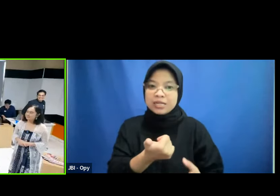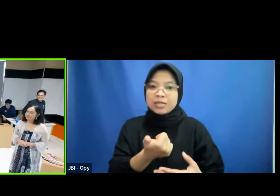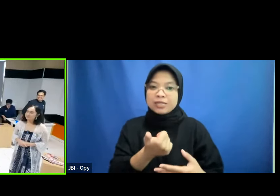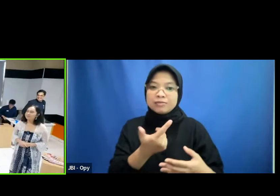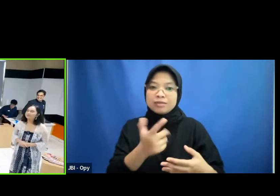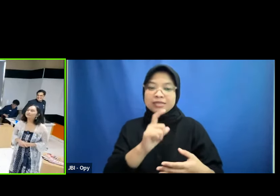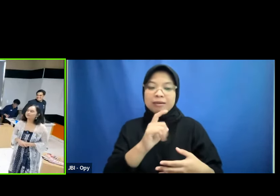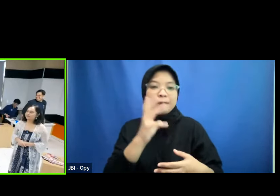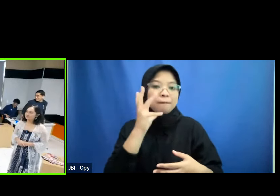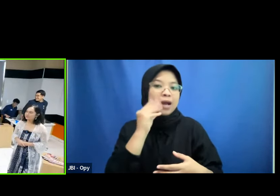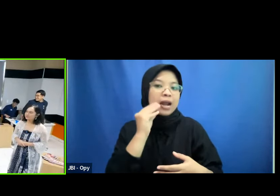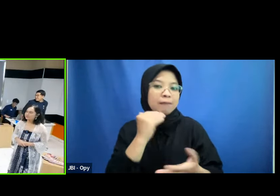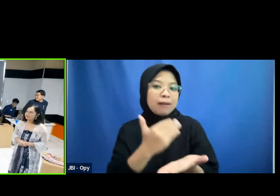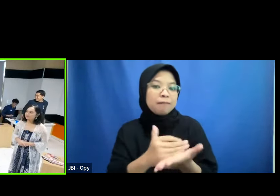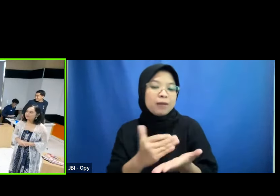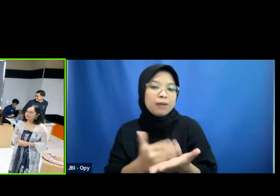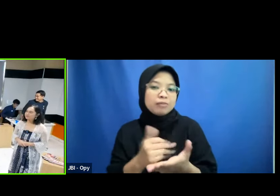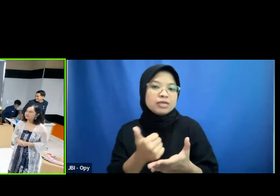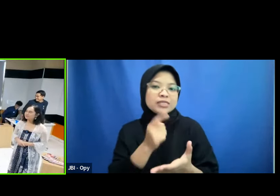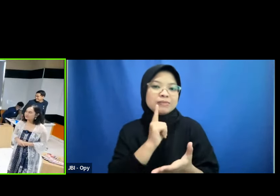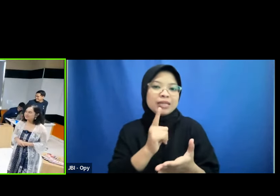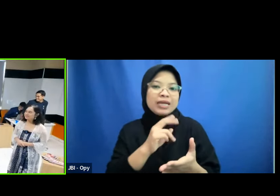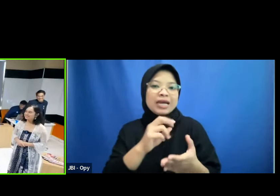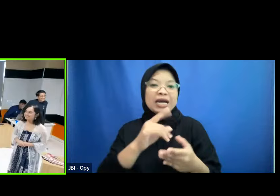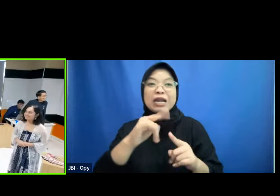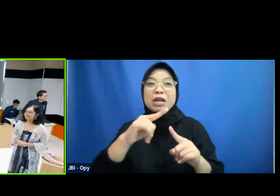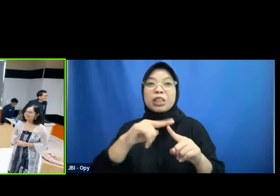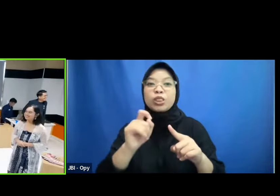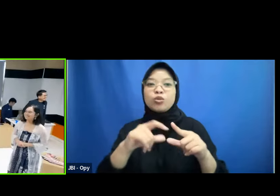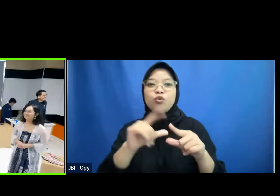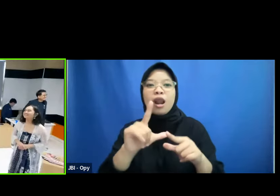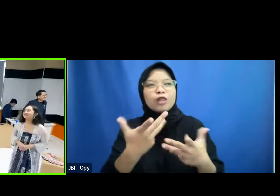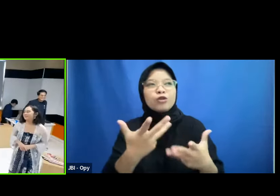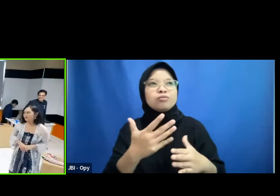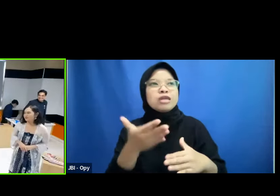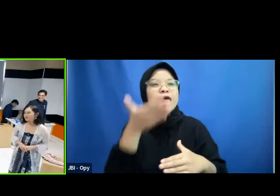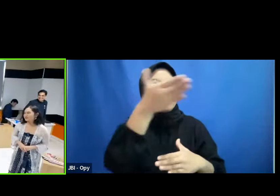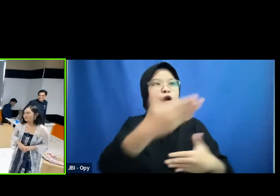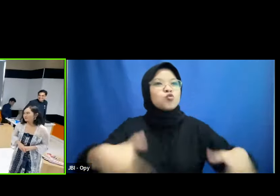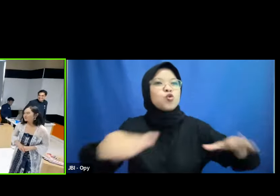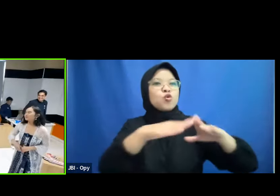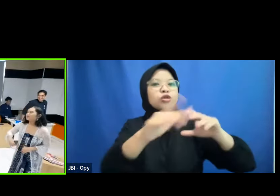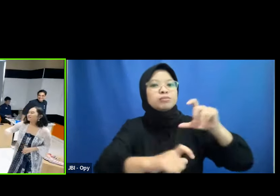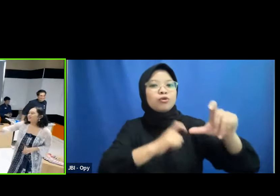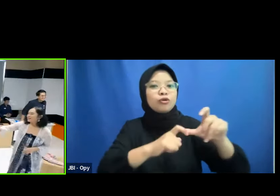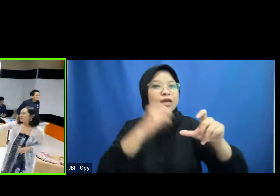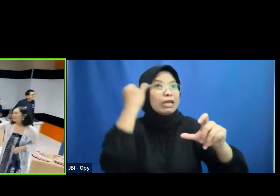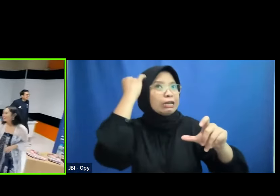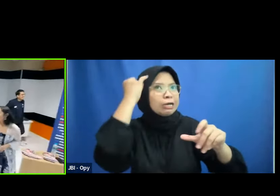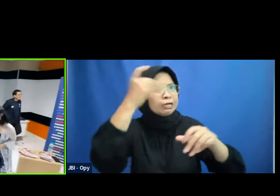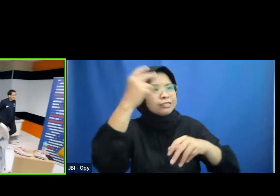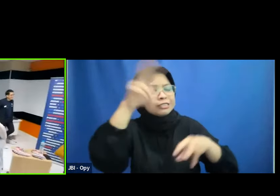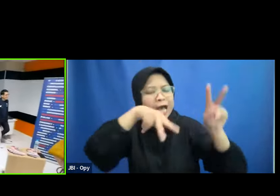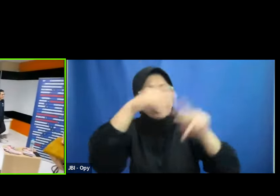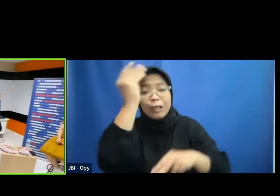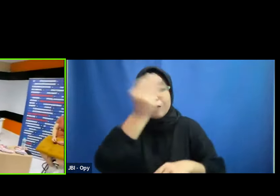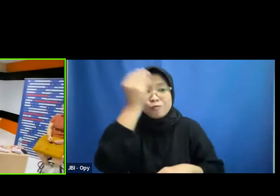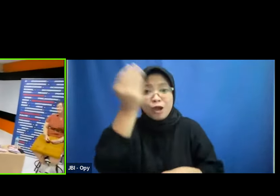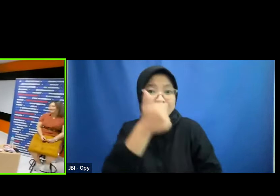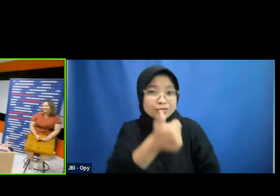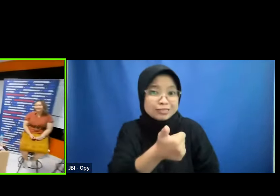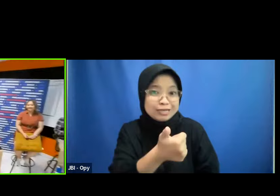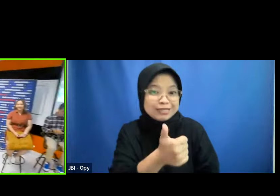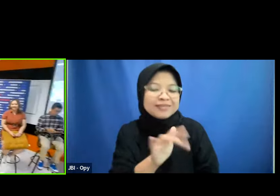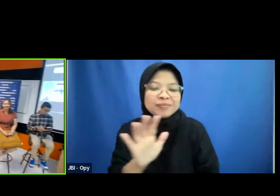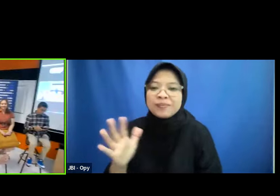and trik soal ritual boleh misalnya ke Semeru gitu nyari ide liburan terima kasih Oke thank